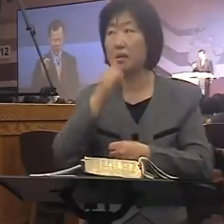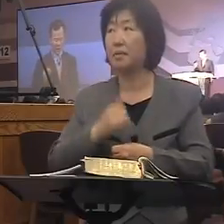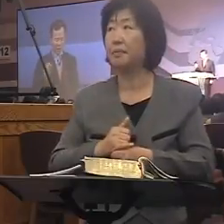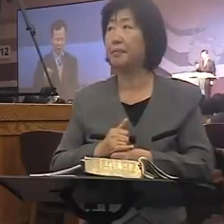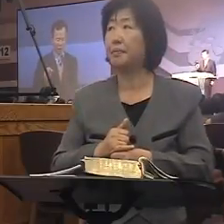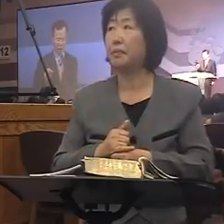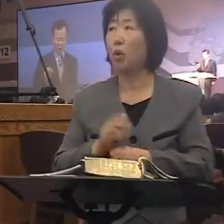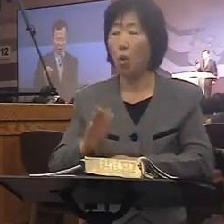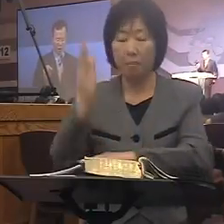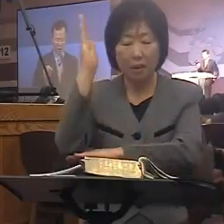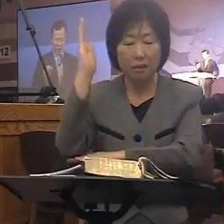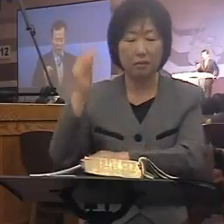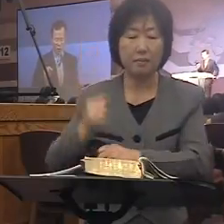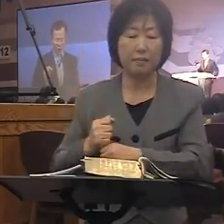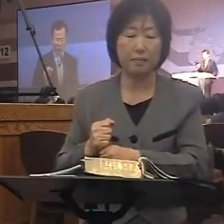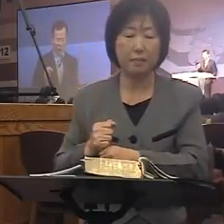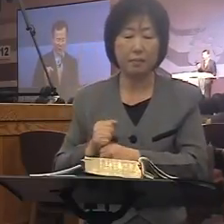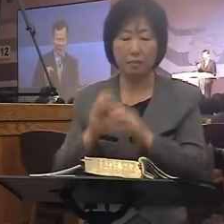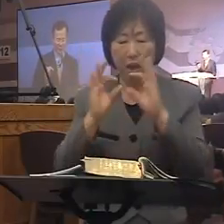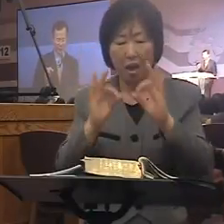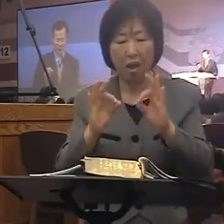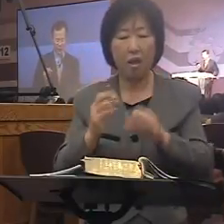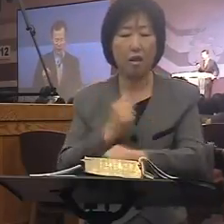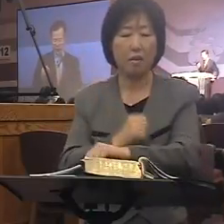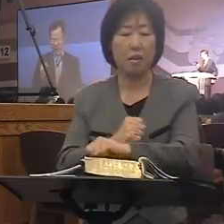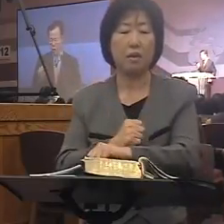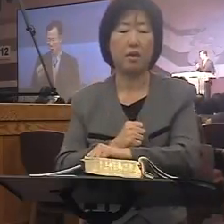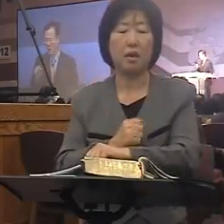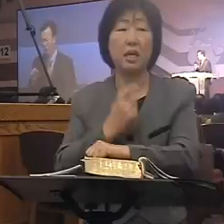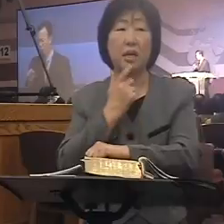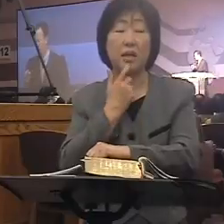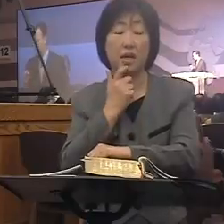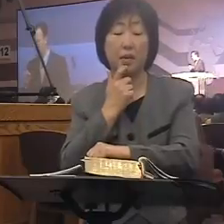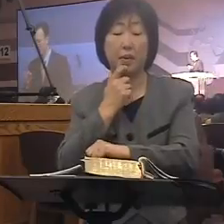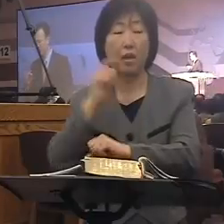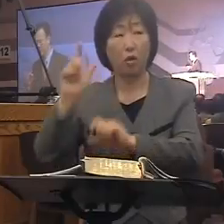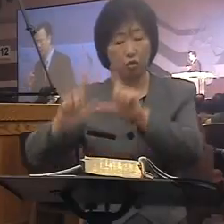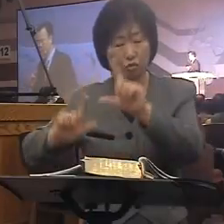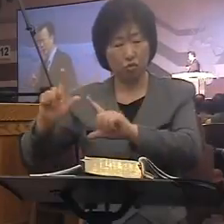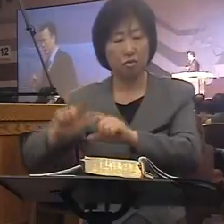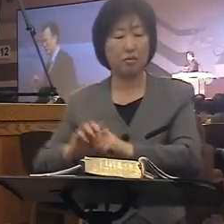여러분, 오늘 말씀을 보셔야 합니다. 야곱의 경우